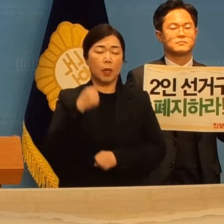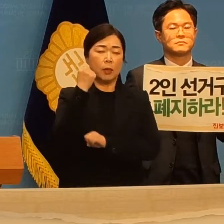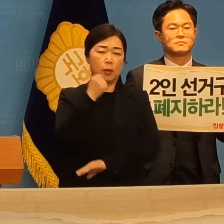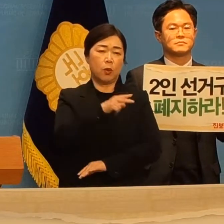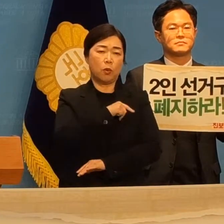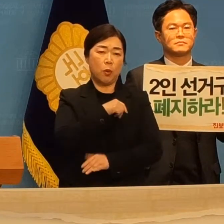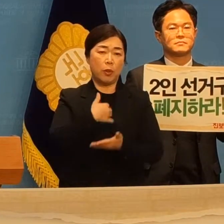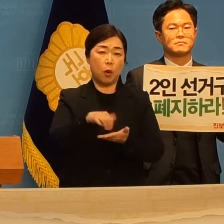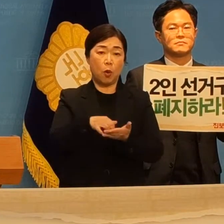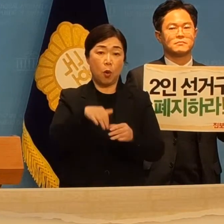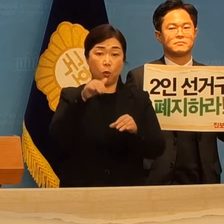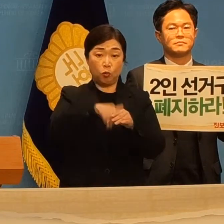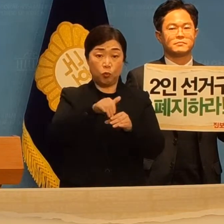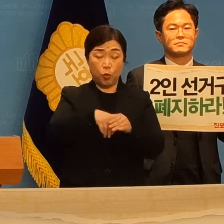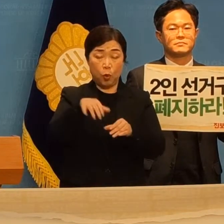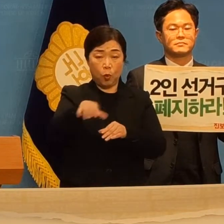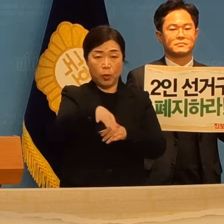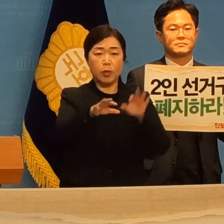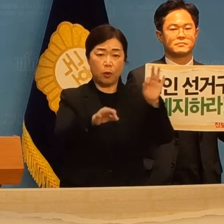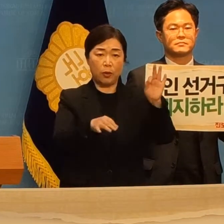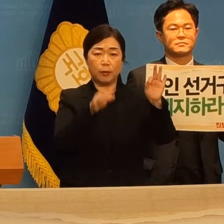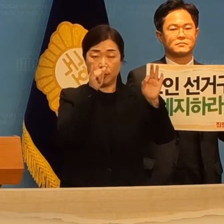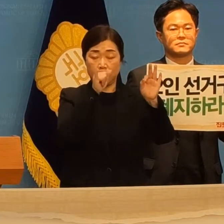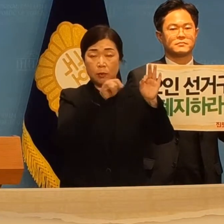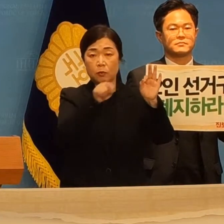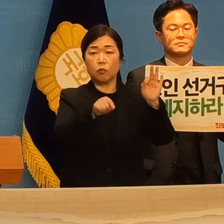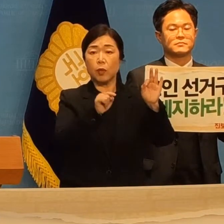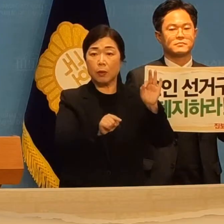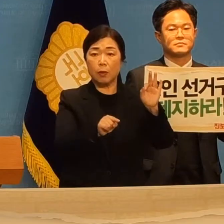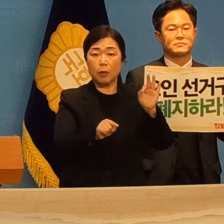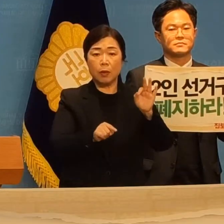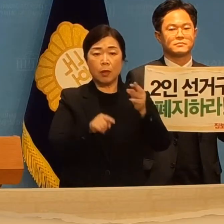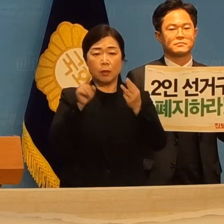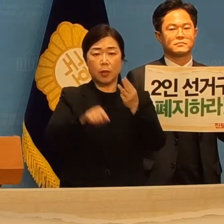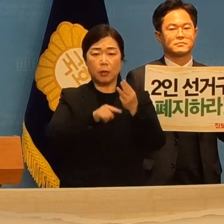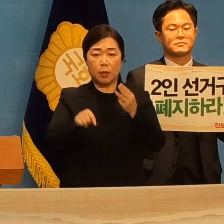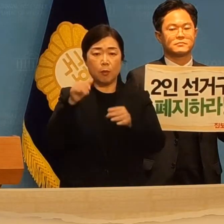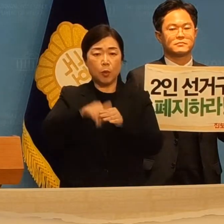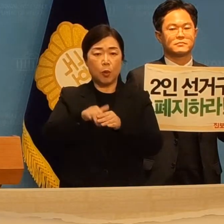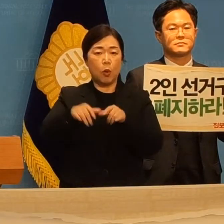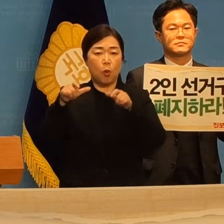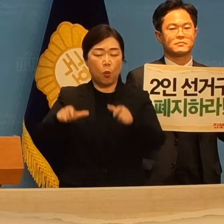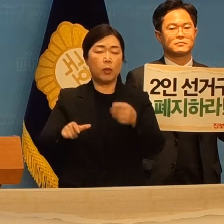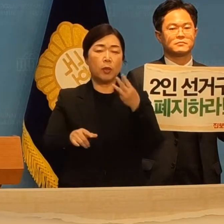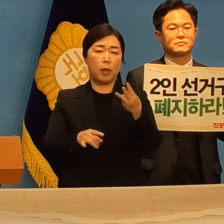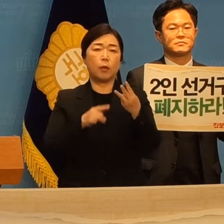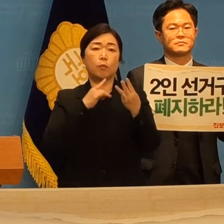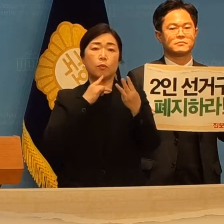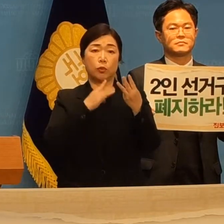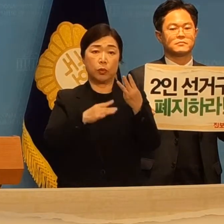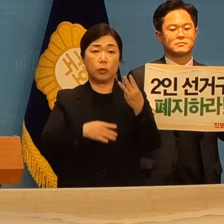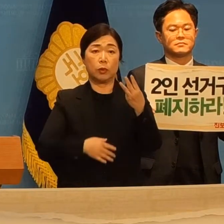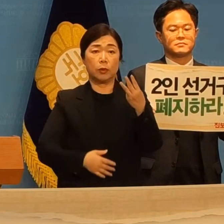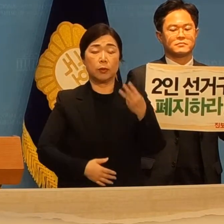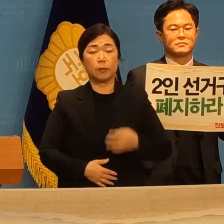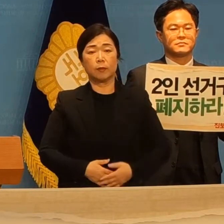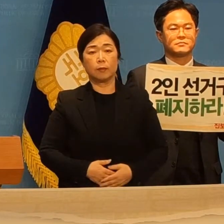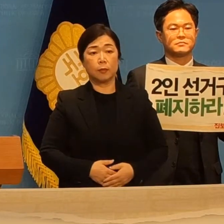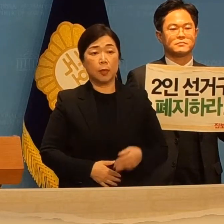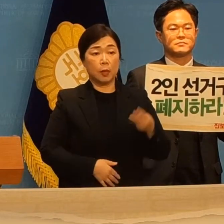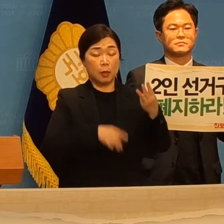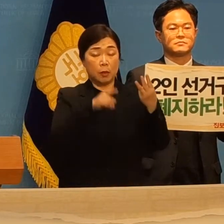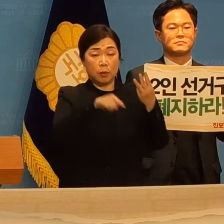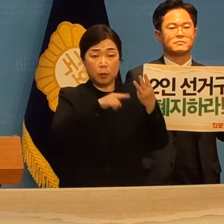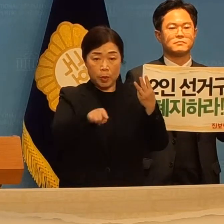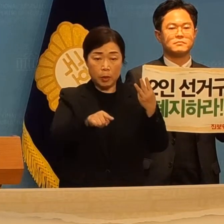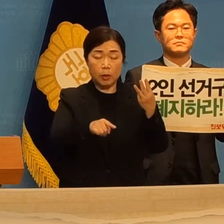있습니다. 10개의 기초의원 선거구 중 3인 선거구는 단 3곳입니다. 3인 선거구인